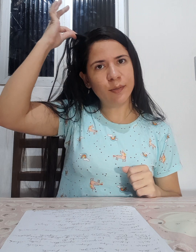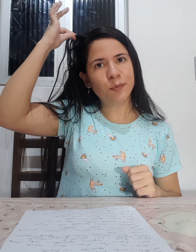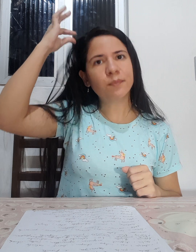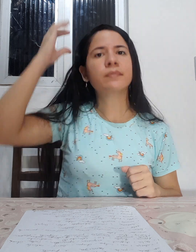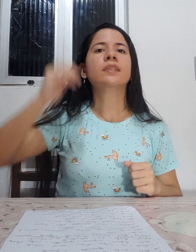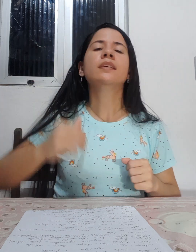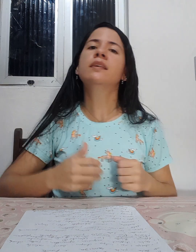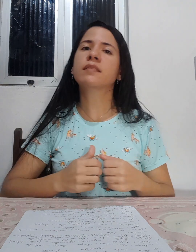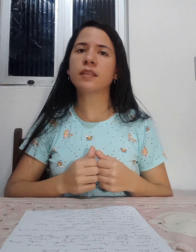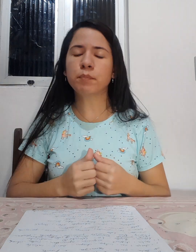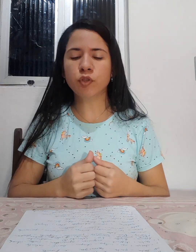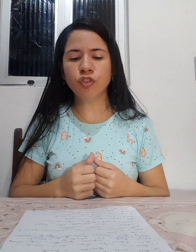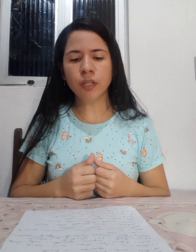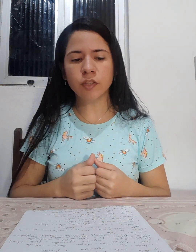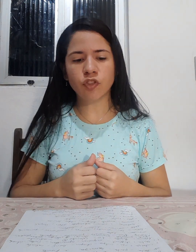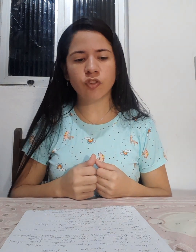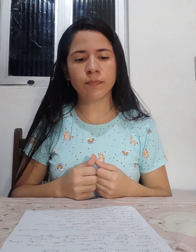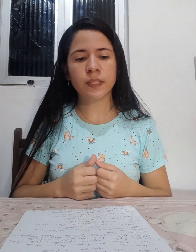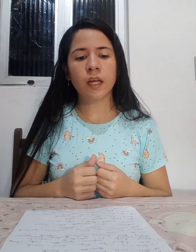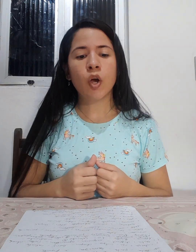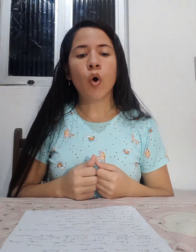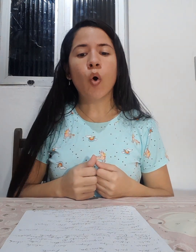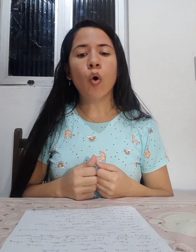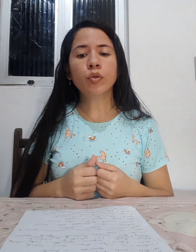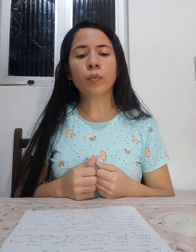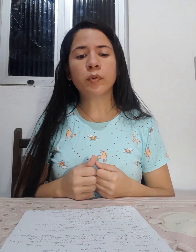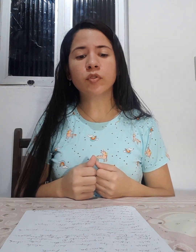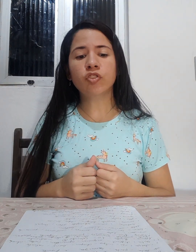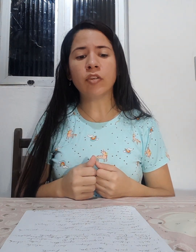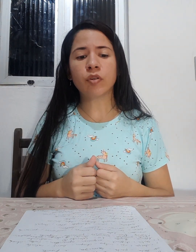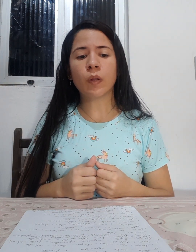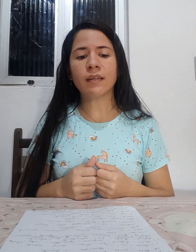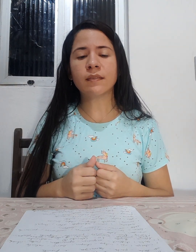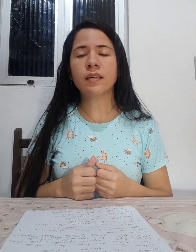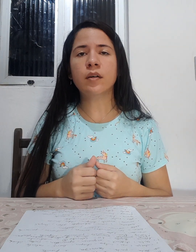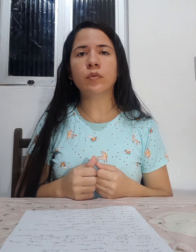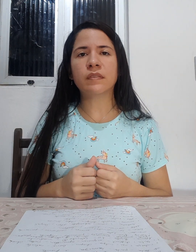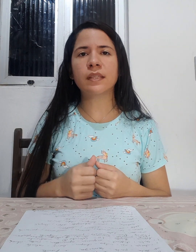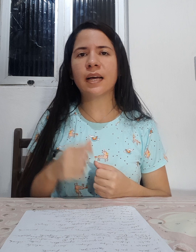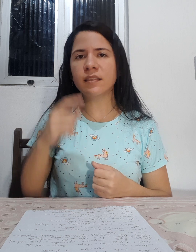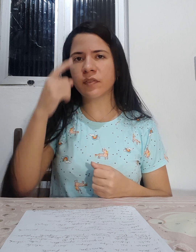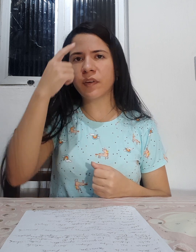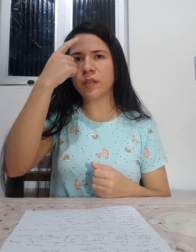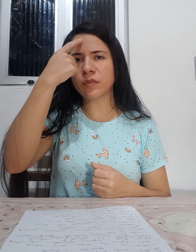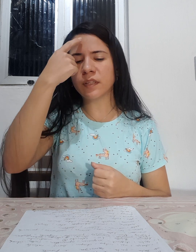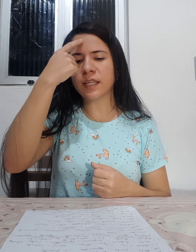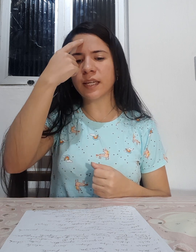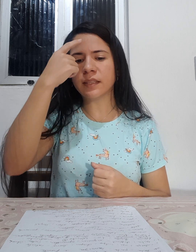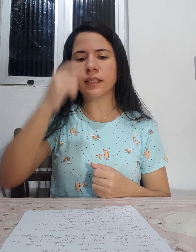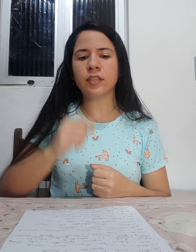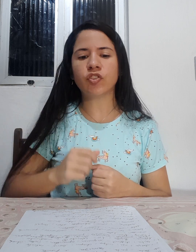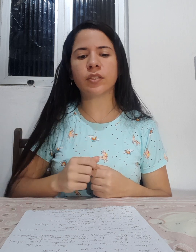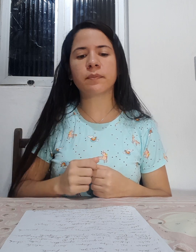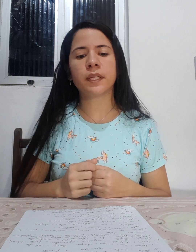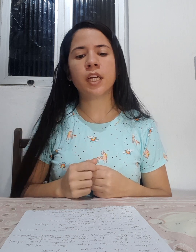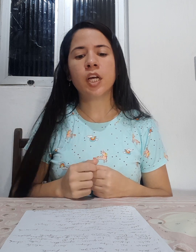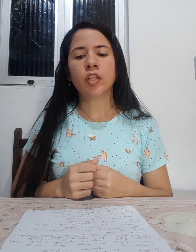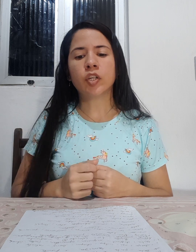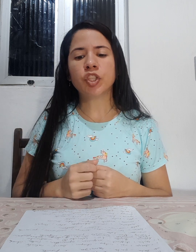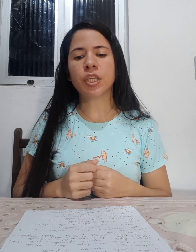cabelo e assim por diante. Outro ponto de articulação, sinais feitos aqui na testa. Nós